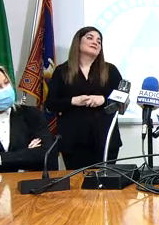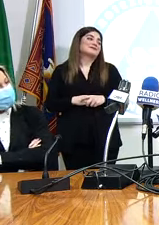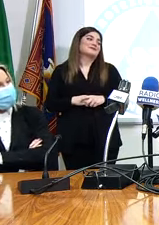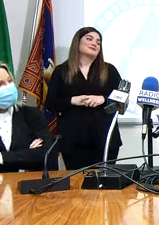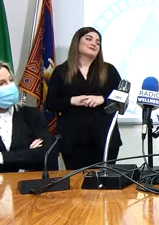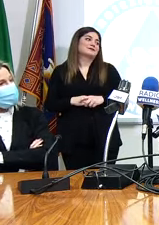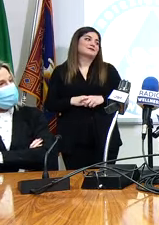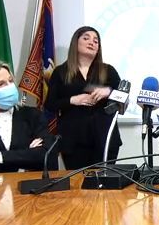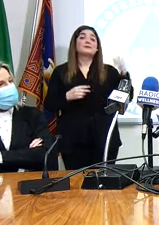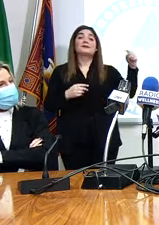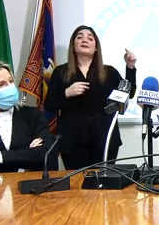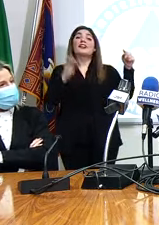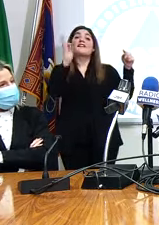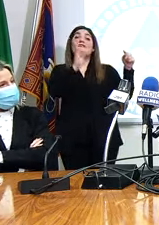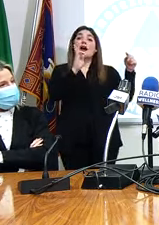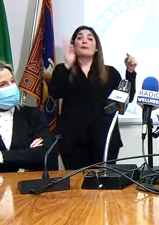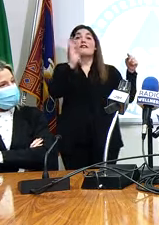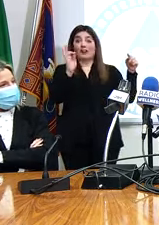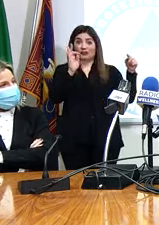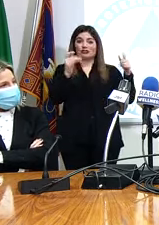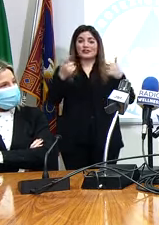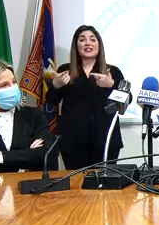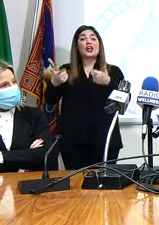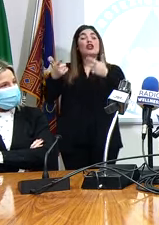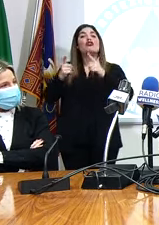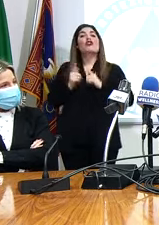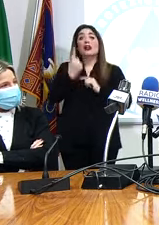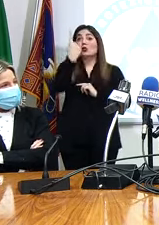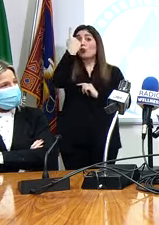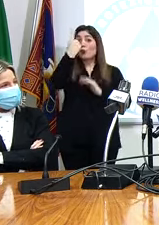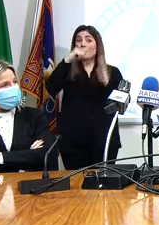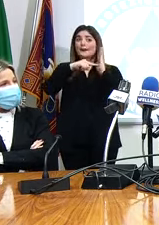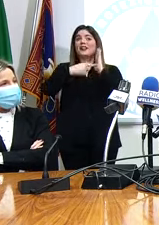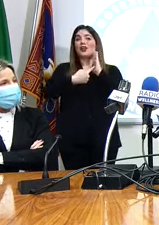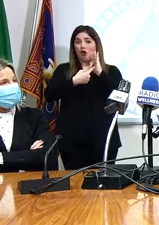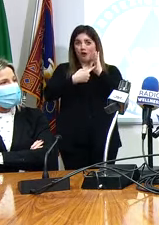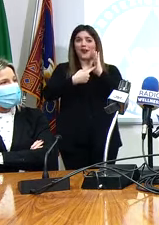Questa ce l'ha donata Fabio Franceschi, ha dato 1 milione.